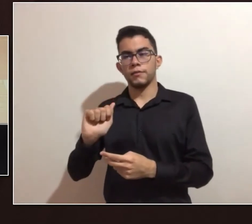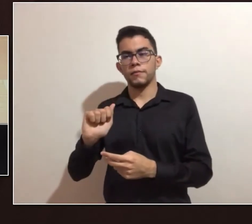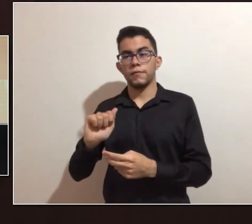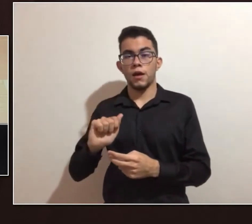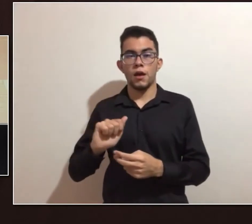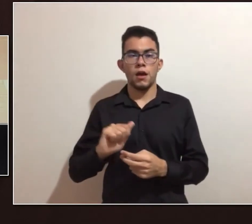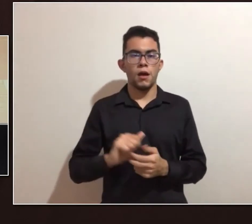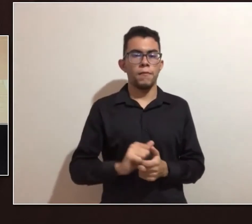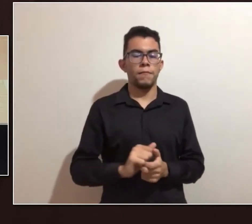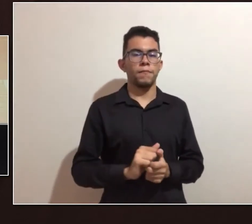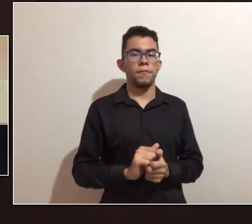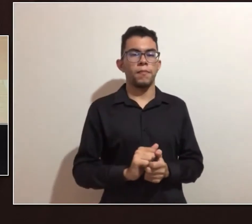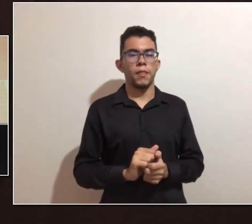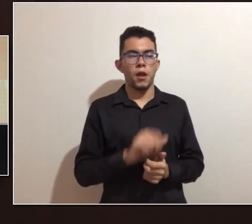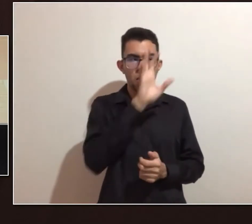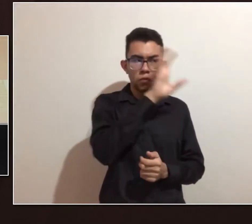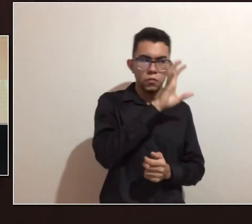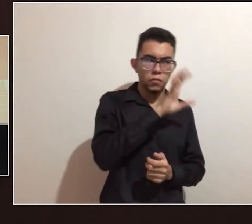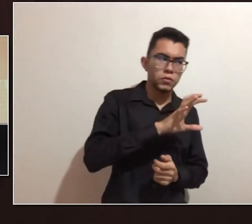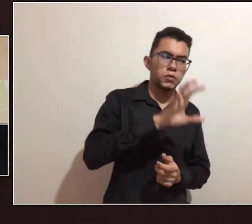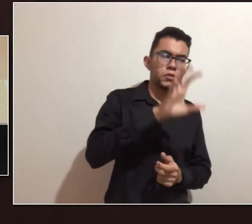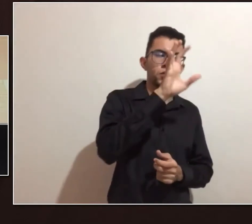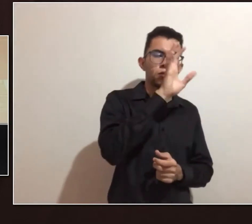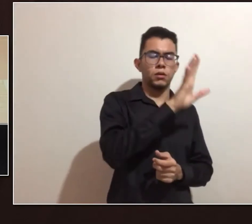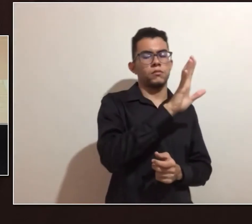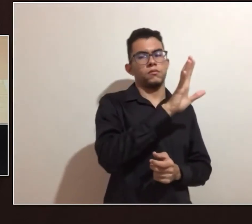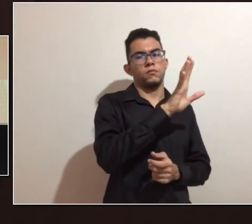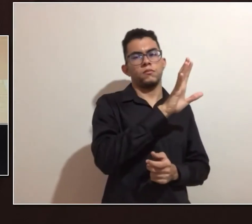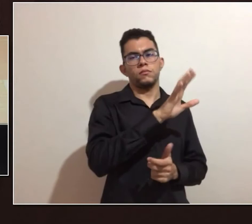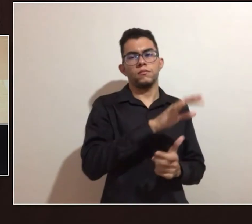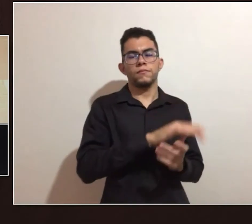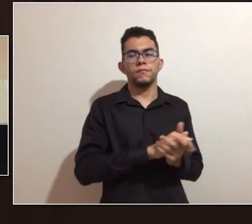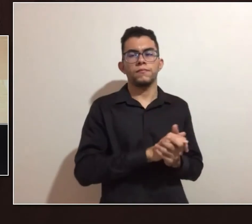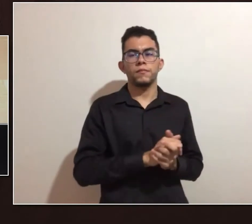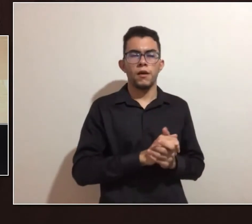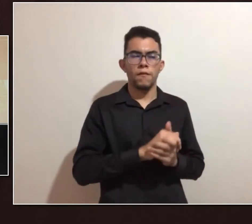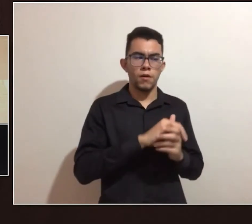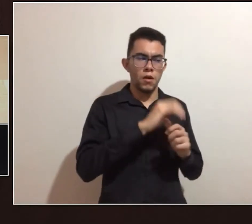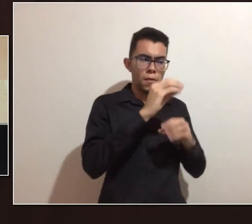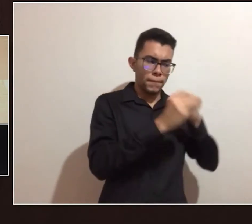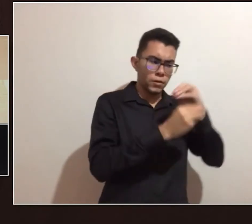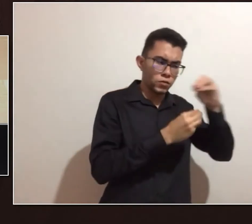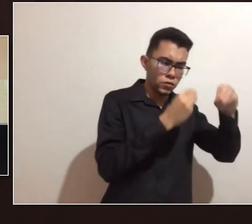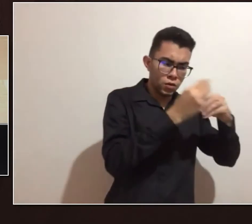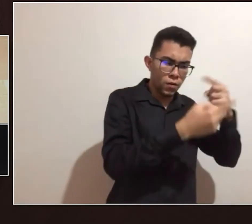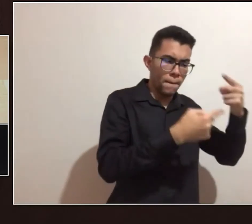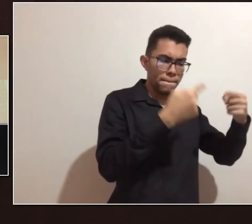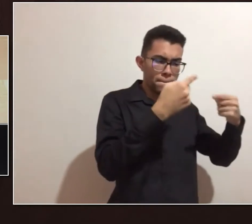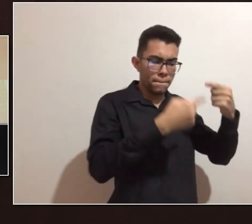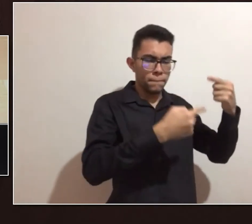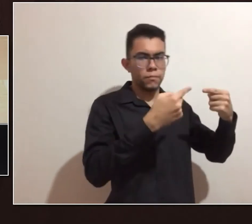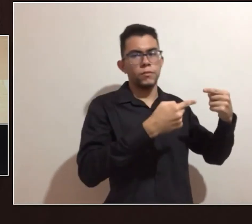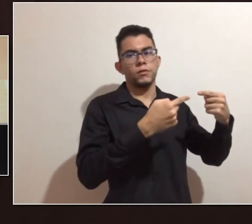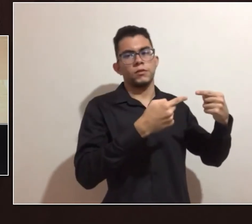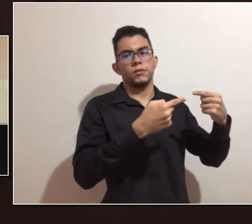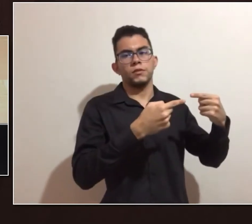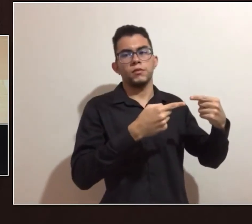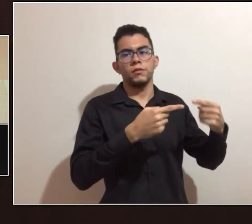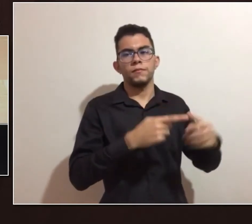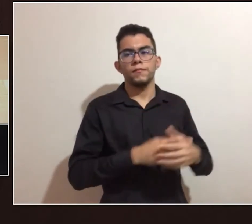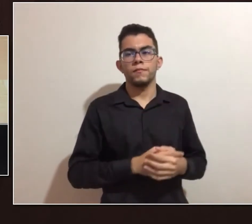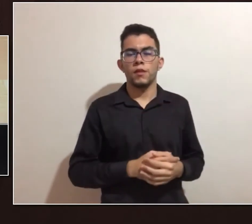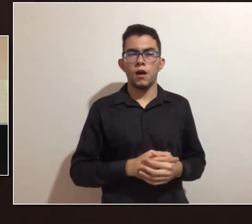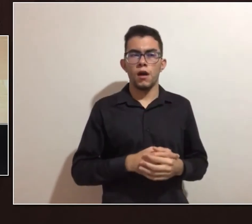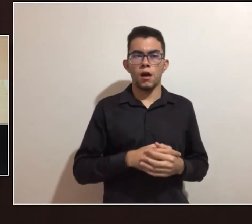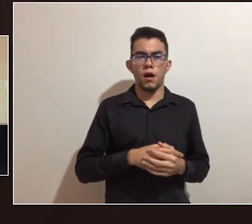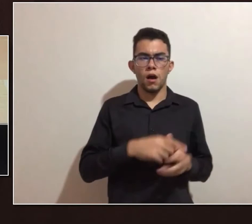estava totalmente entrelaçada com o sistema civil e social, que qualquer coisa